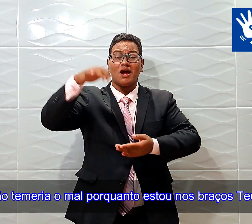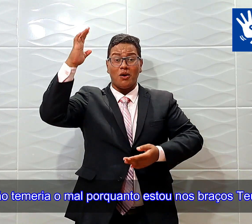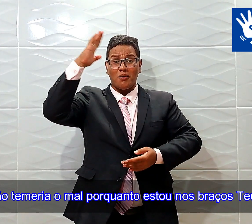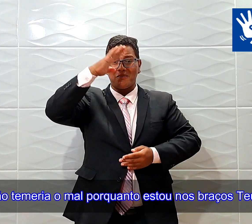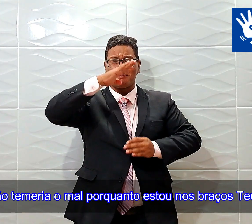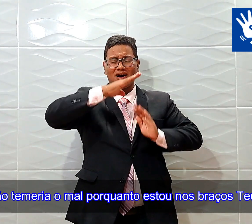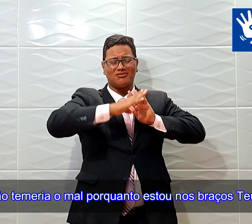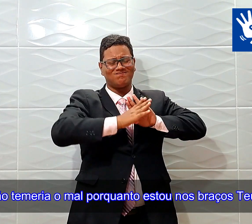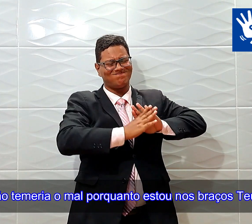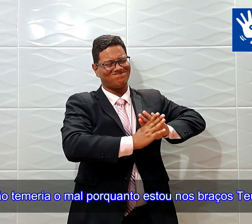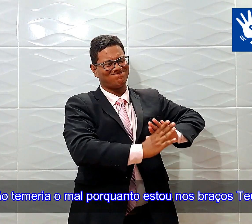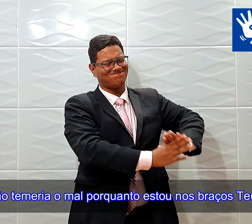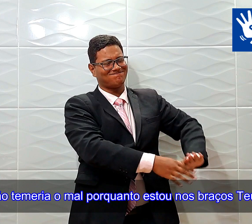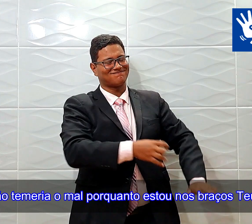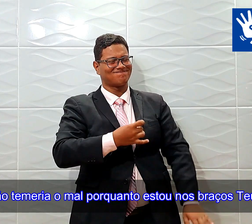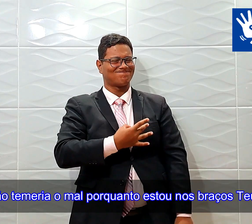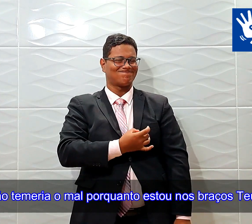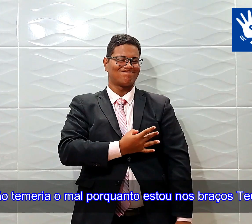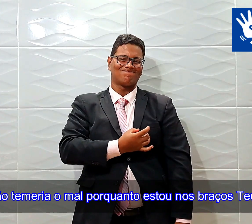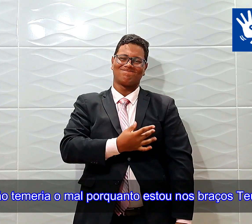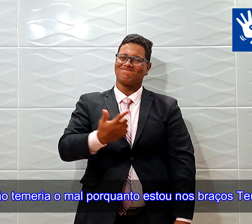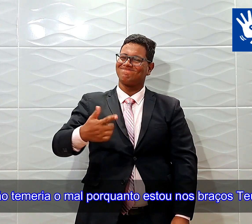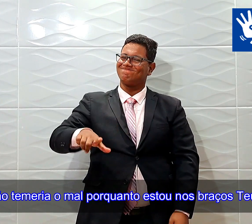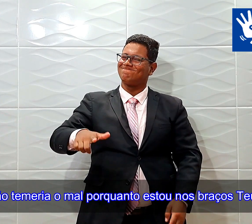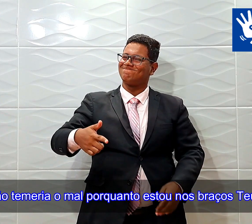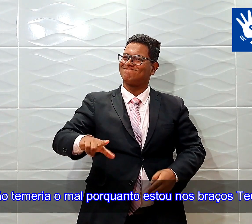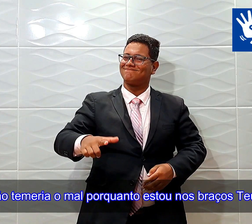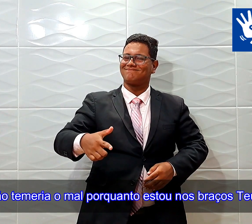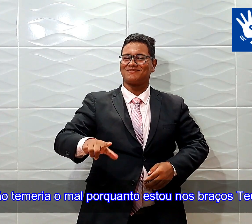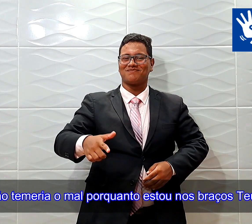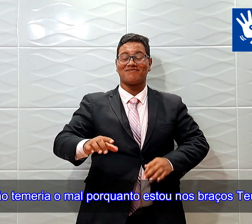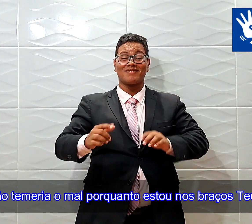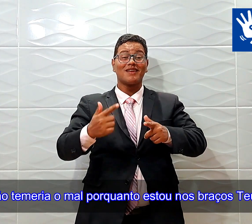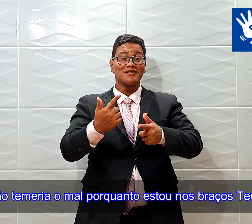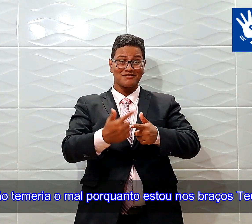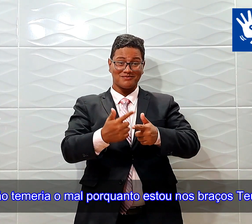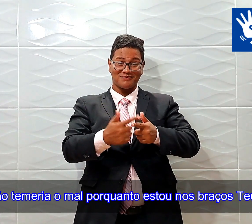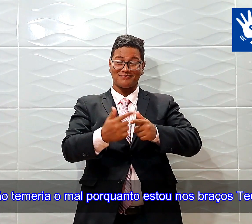eu não temeria o mal.